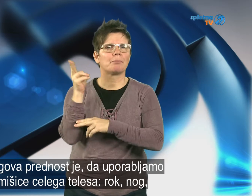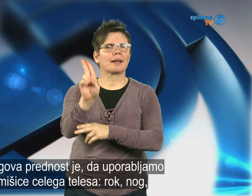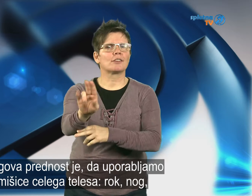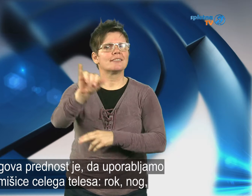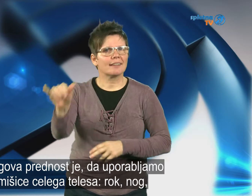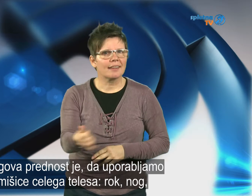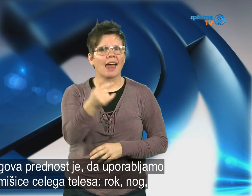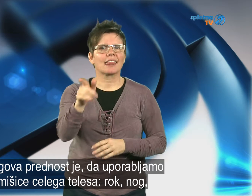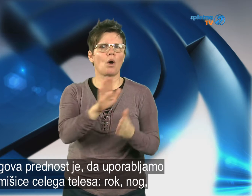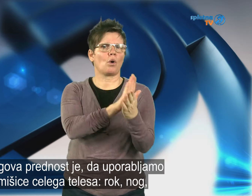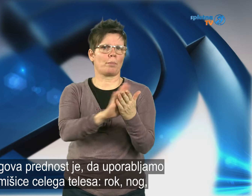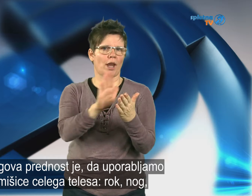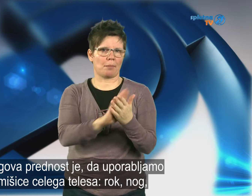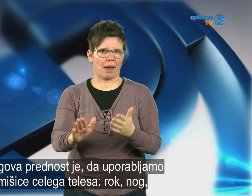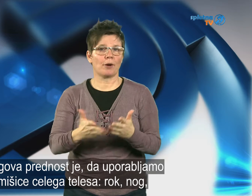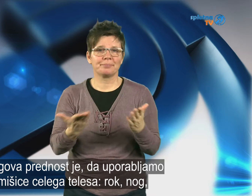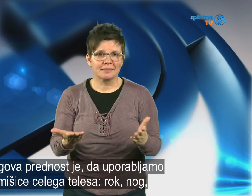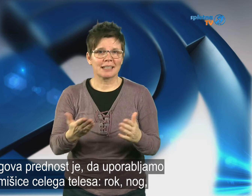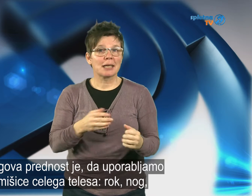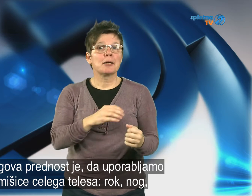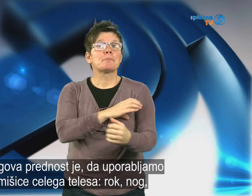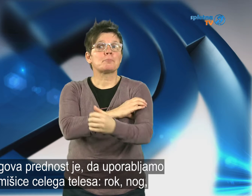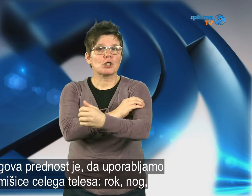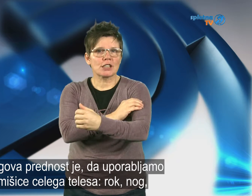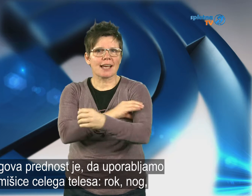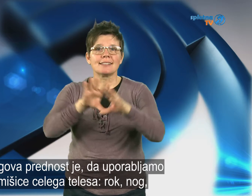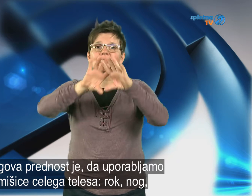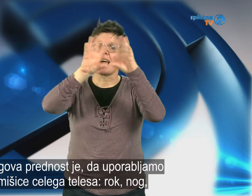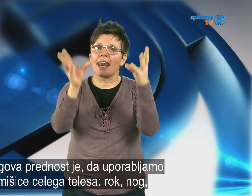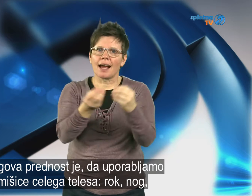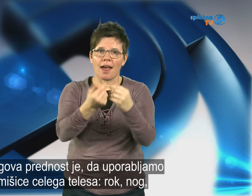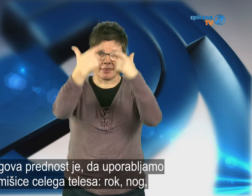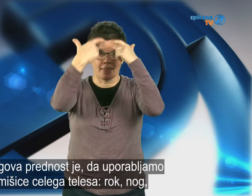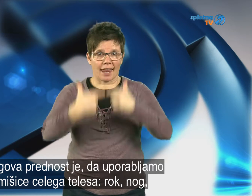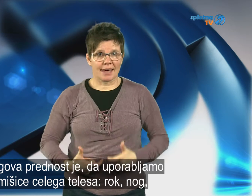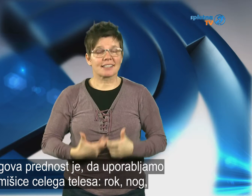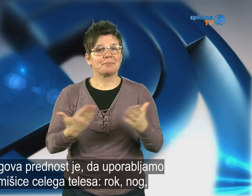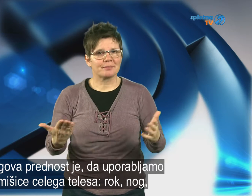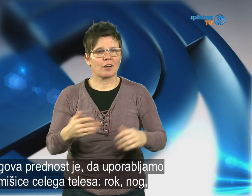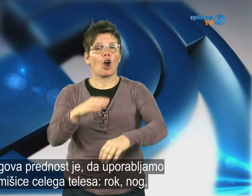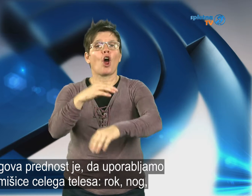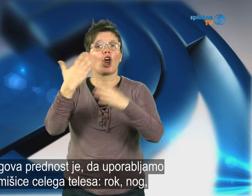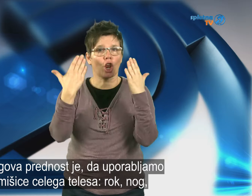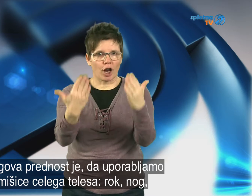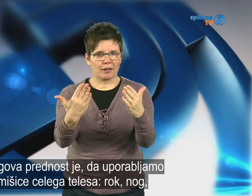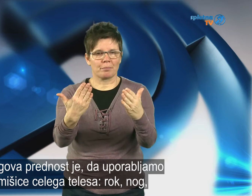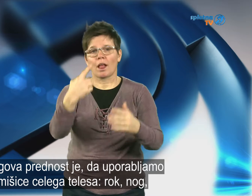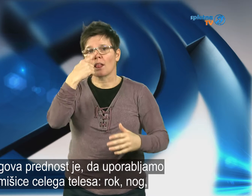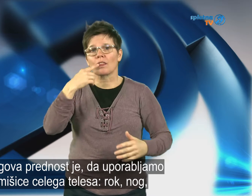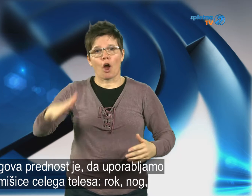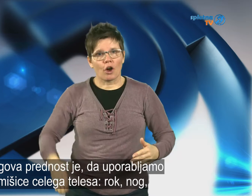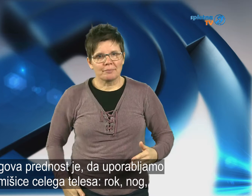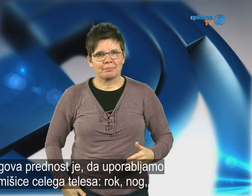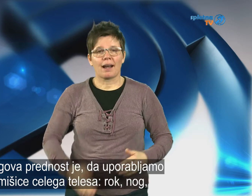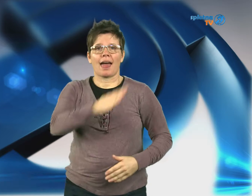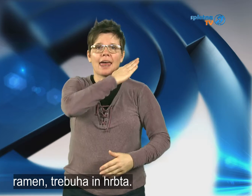Njegova prednost je, da uporabljamo mišice celega telesa, rok, nog, ramen, trebuha in